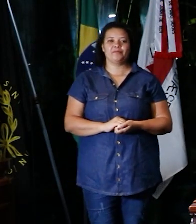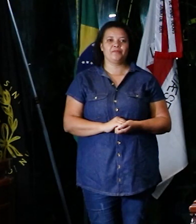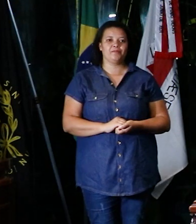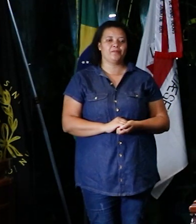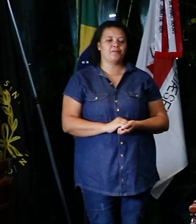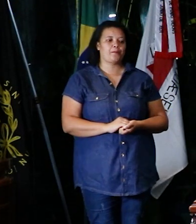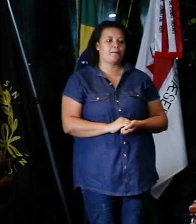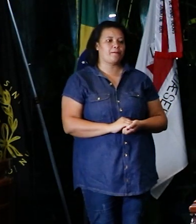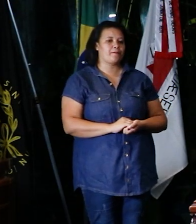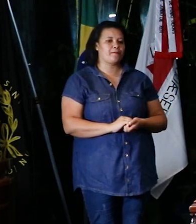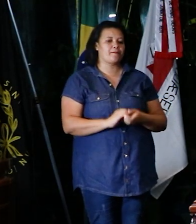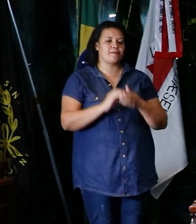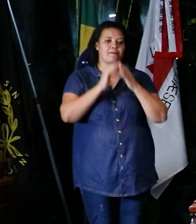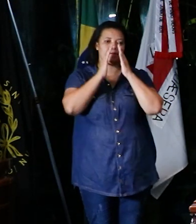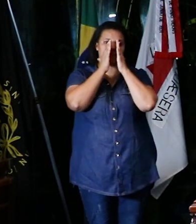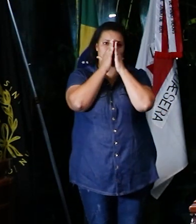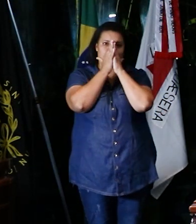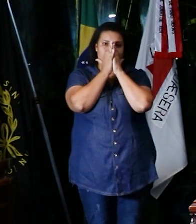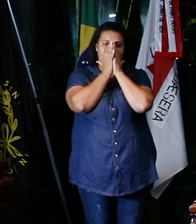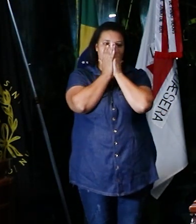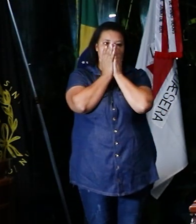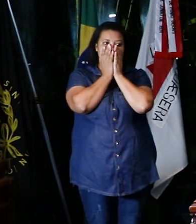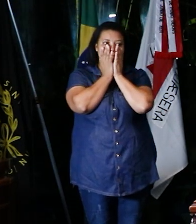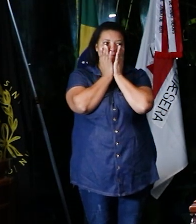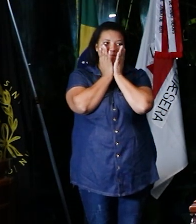deu a primeira tossida,